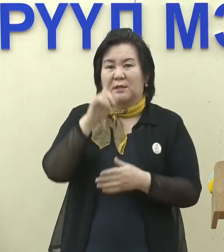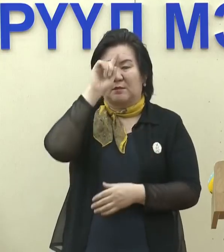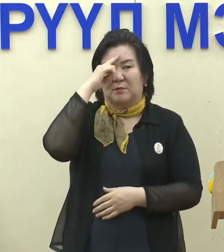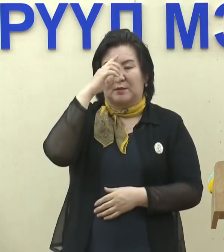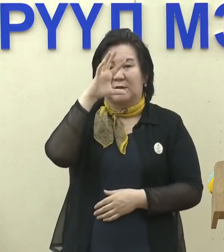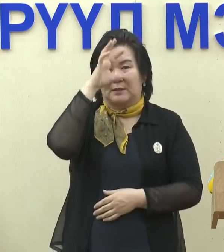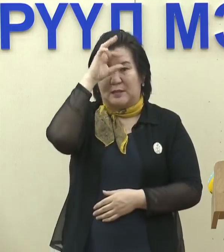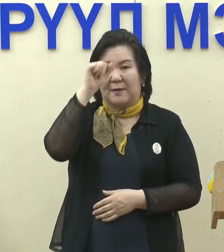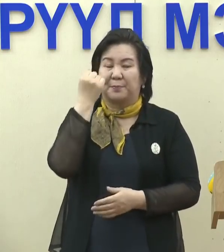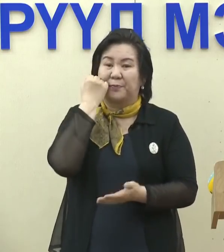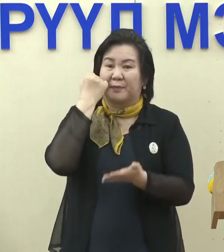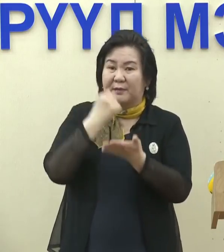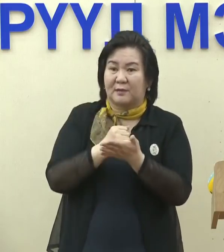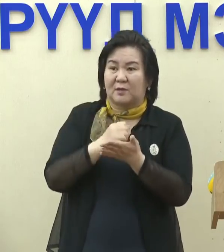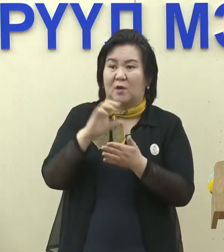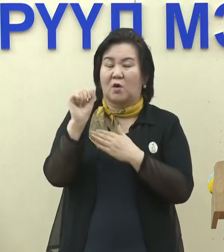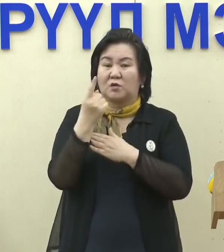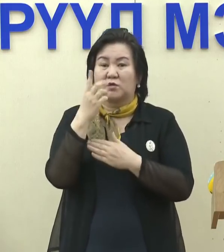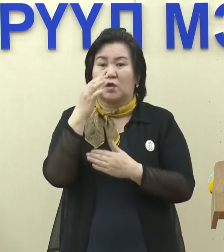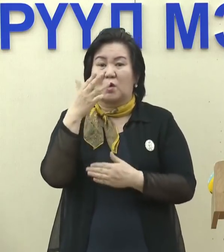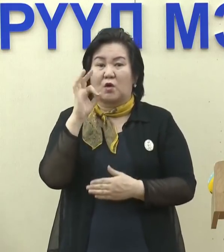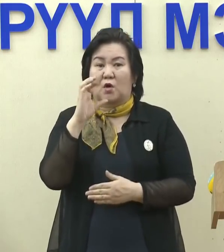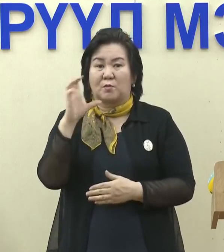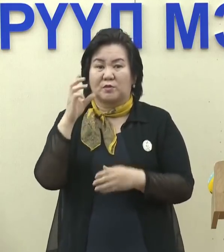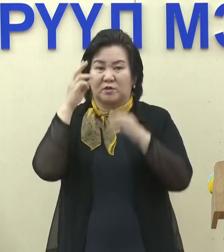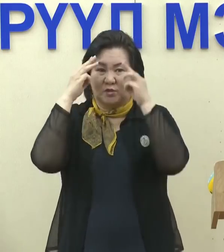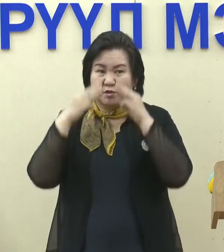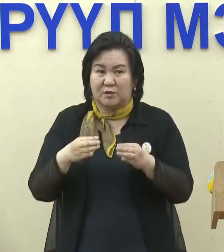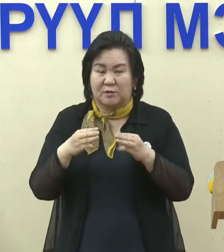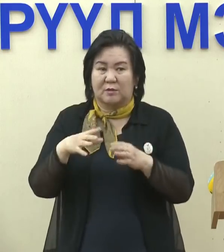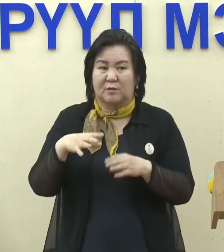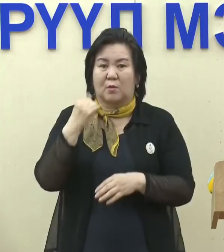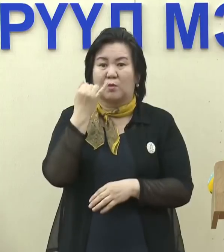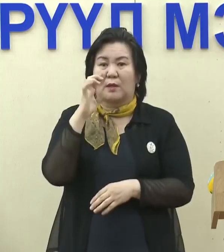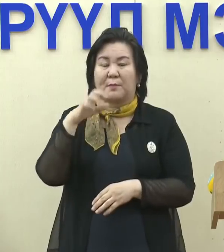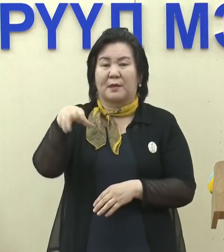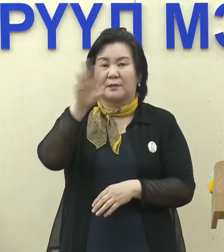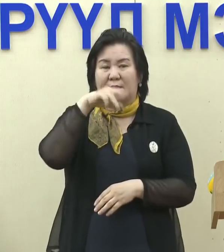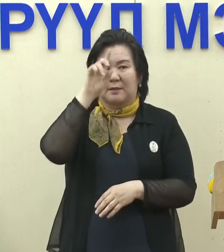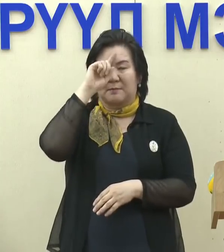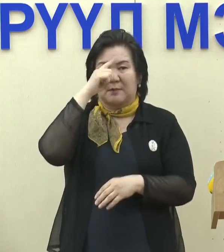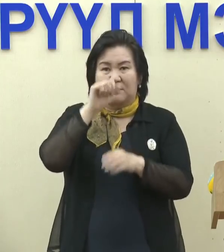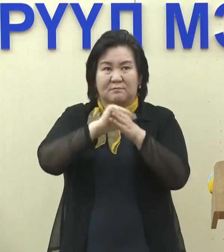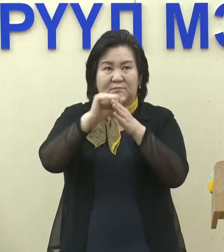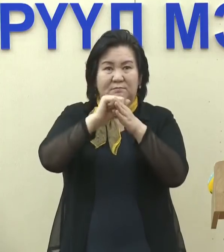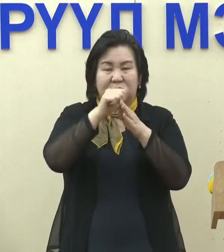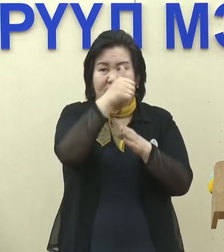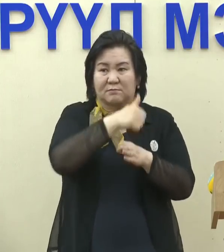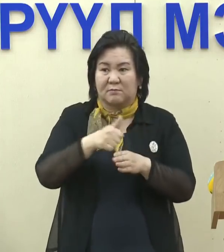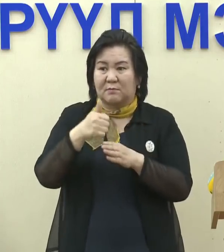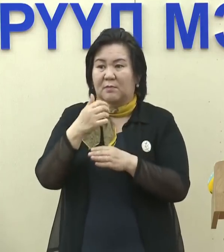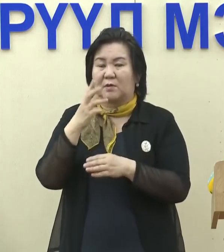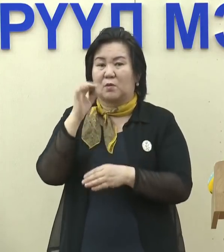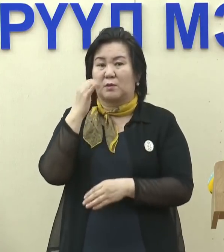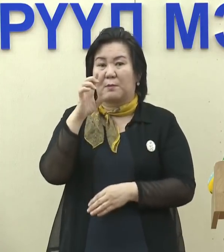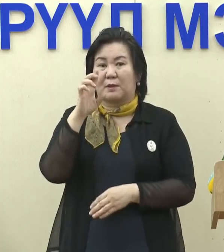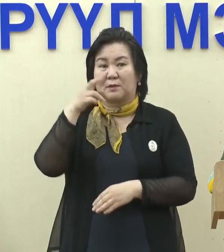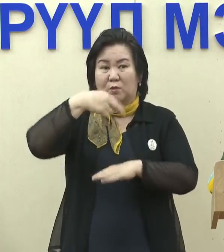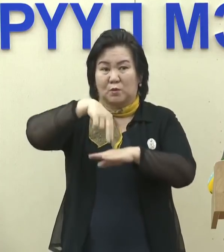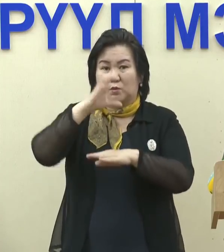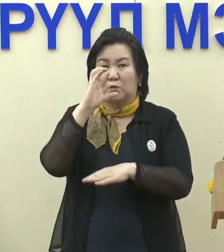сайдын тушаал улсын онцгой комиссийн шийдвэрээр бол бас нийслэлийн эмнэлгүүд бол энэ бэлтгэлээ хангаж байгаа. Эхний шатанд бол нийслэлийн эмнэлэг, Сүхбаатар